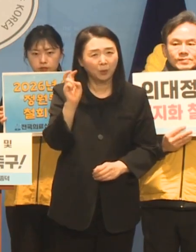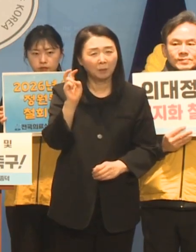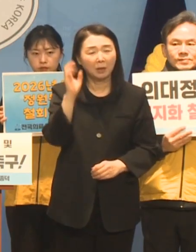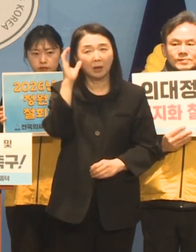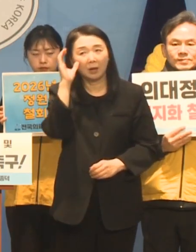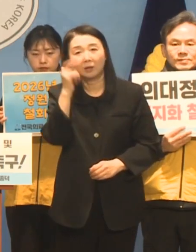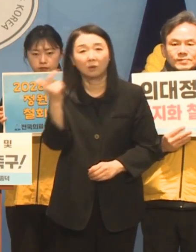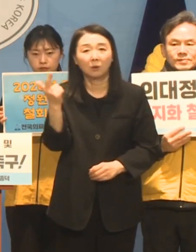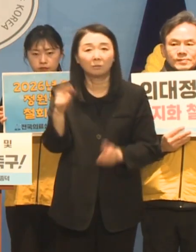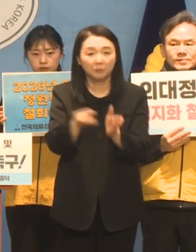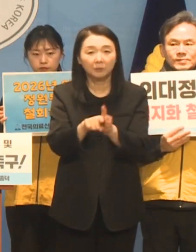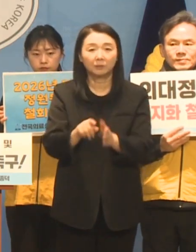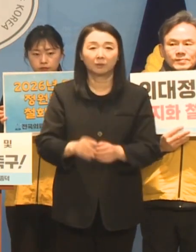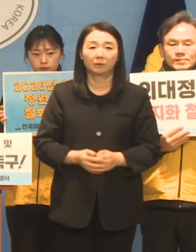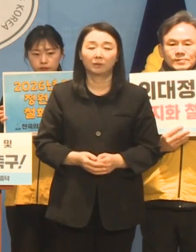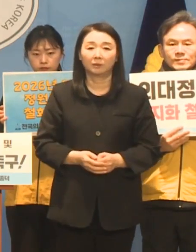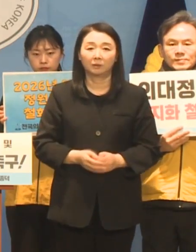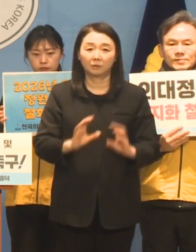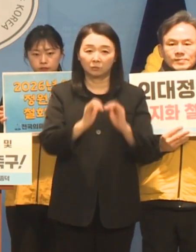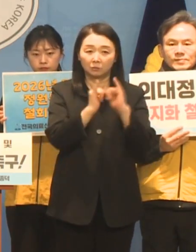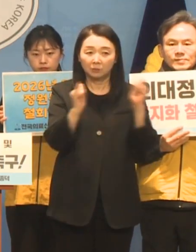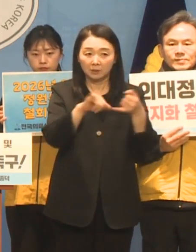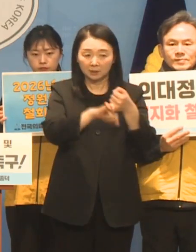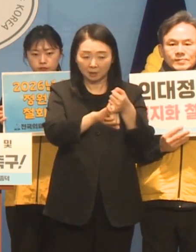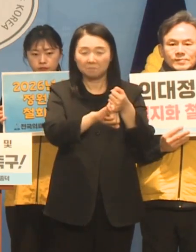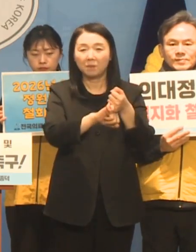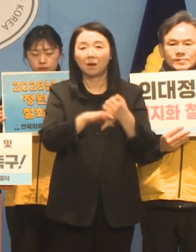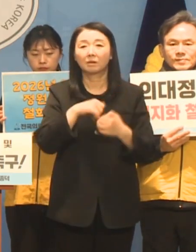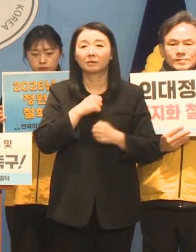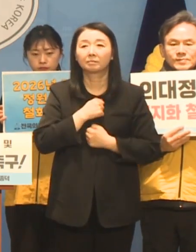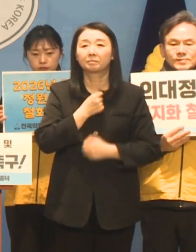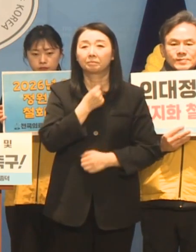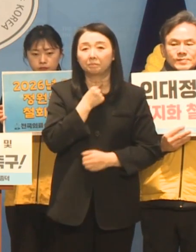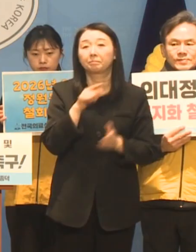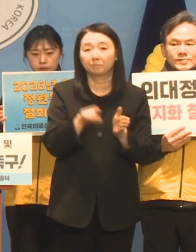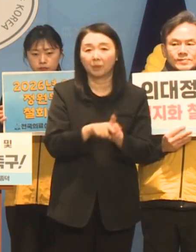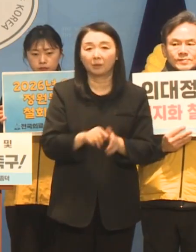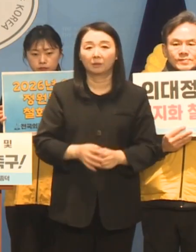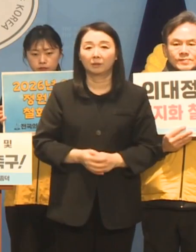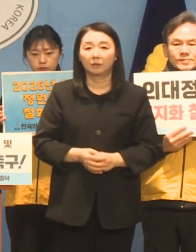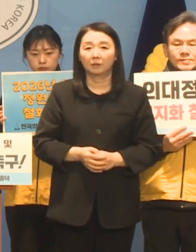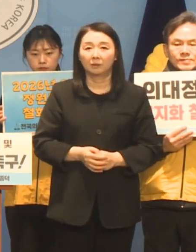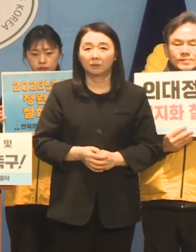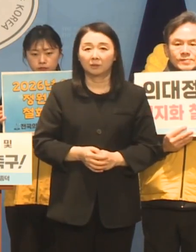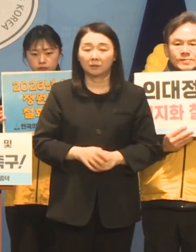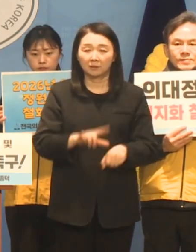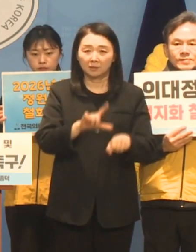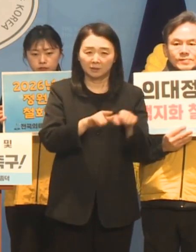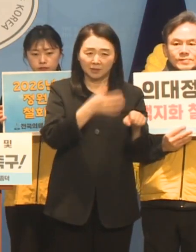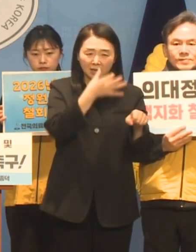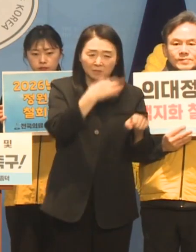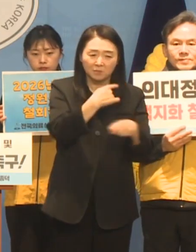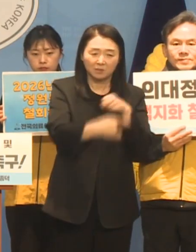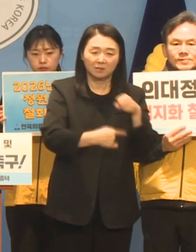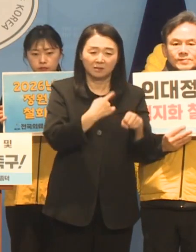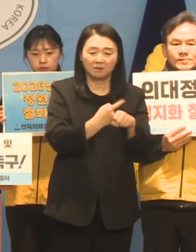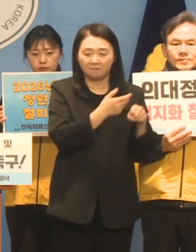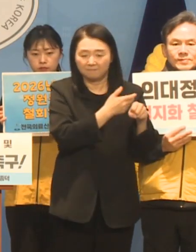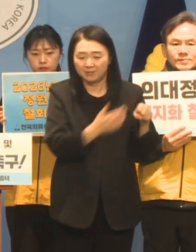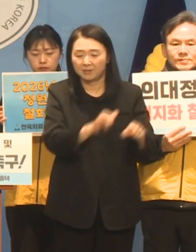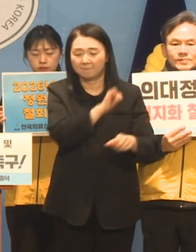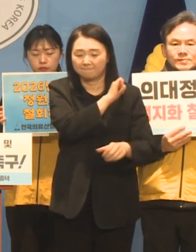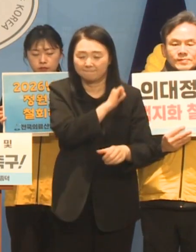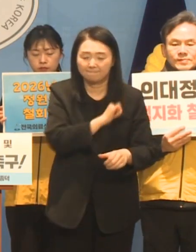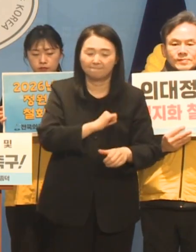기대가 컸습니다. 국민들은 이 약속만은 지켜질 것이라고 믿었고 그 힘든 시간을 1년 넘게